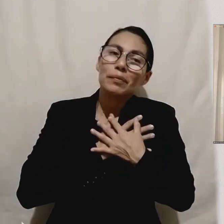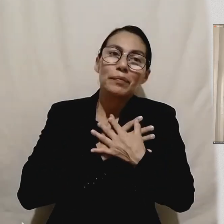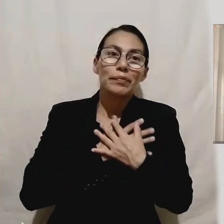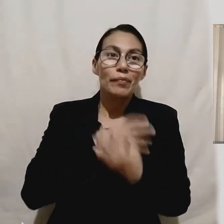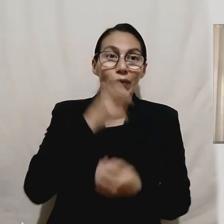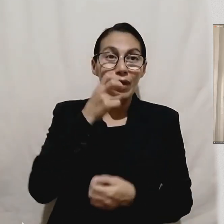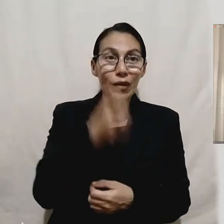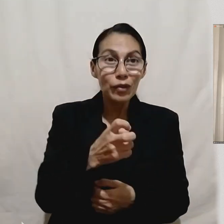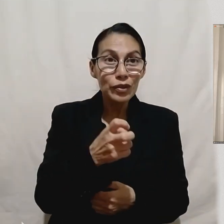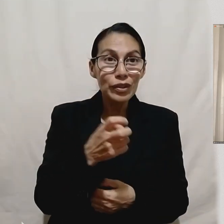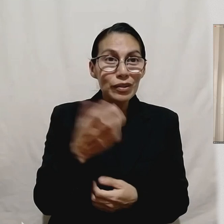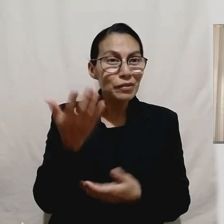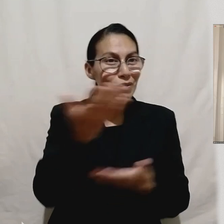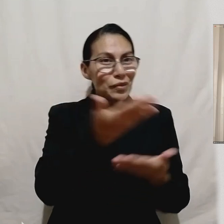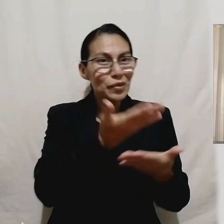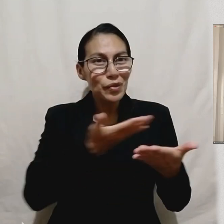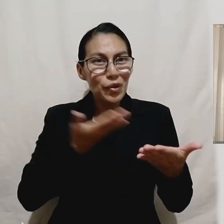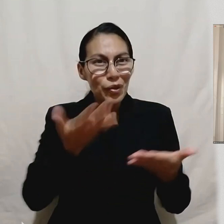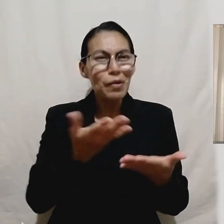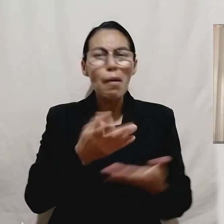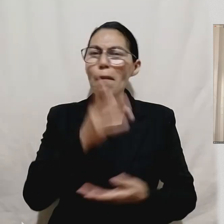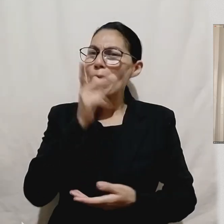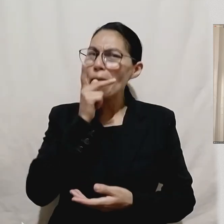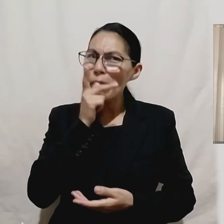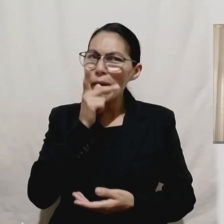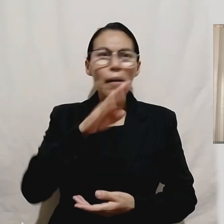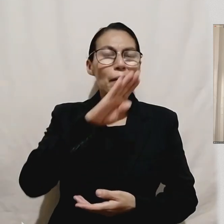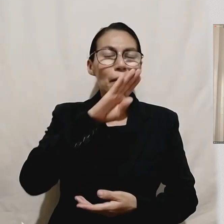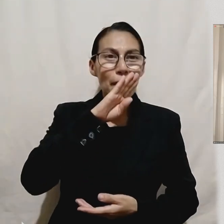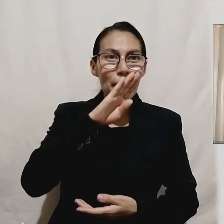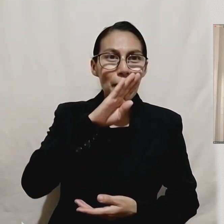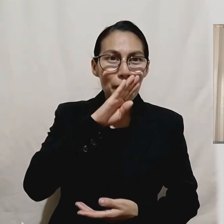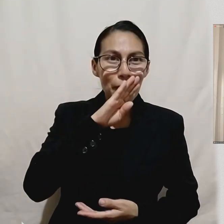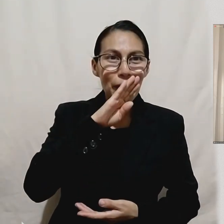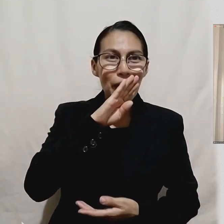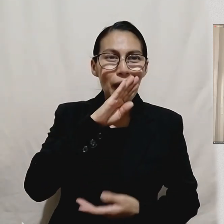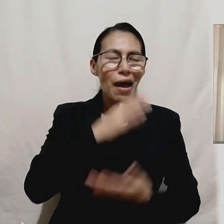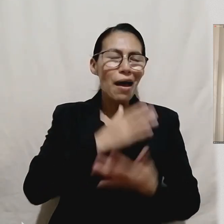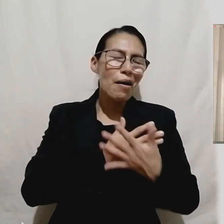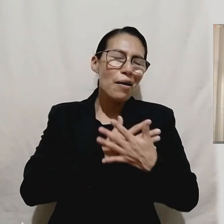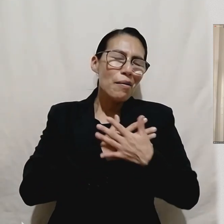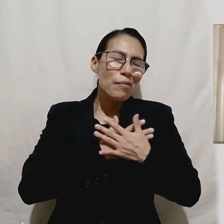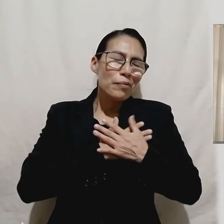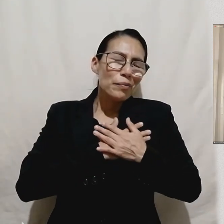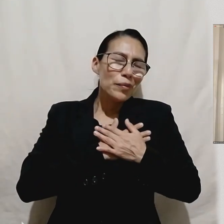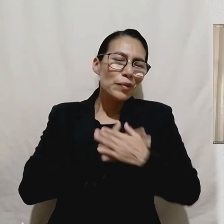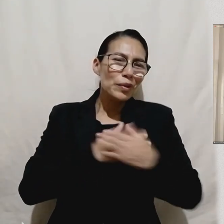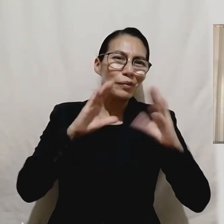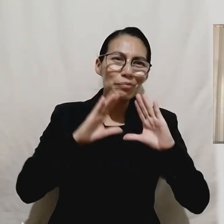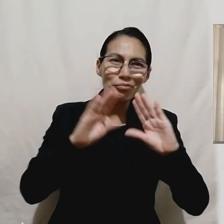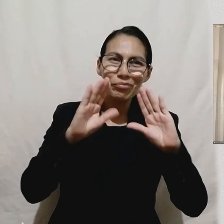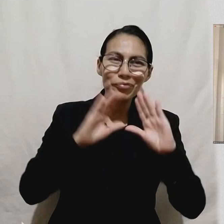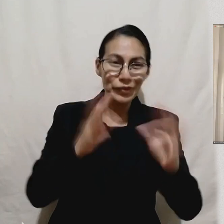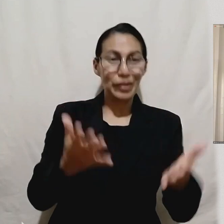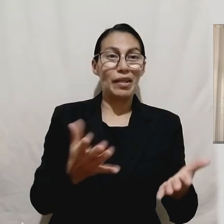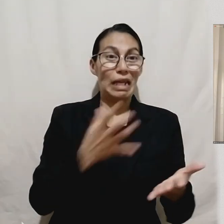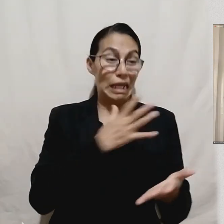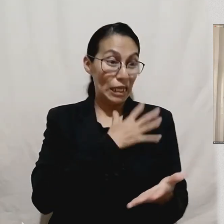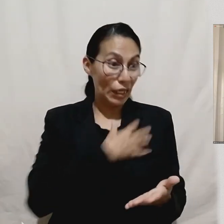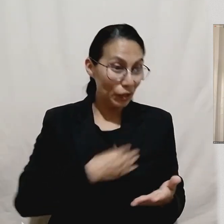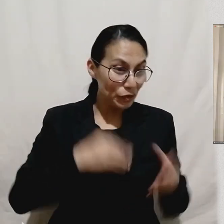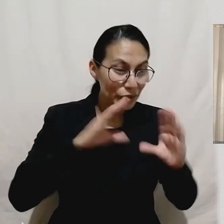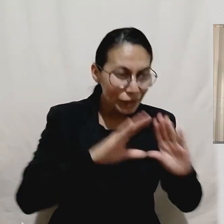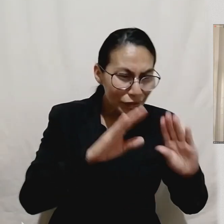y Entonces tendremos la capacidad como padres de poder compartir ese amor